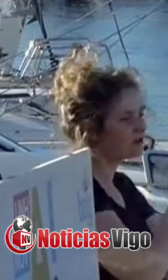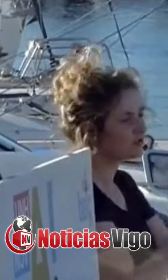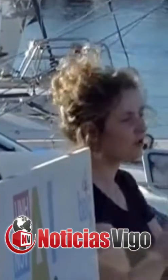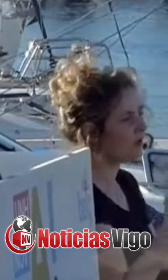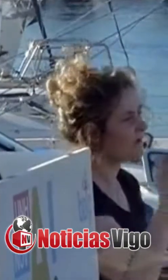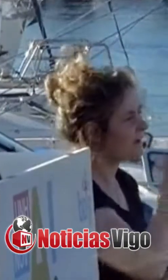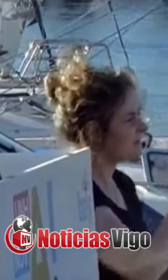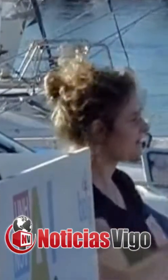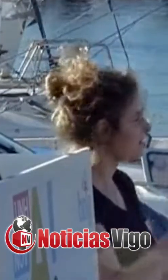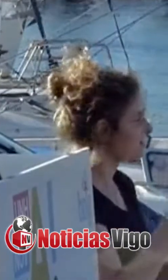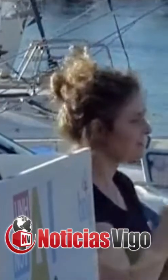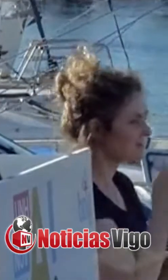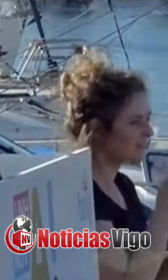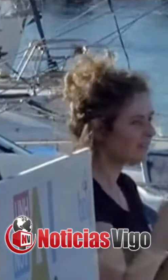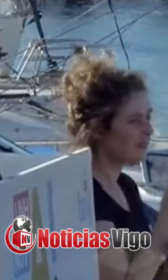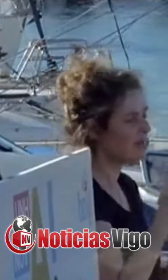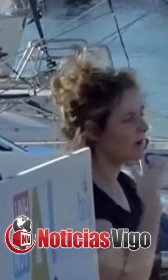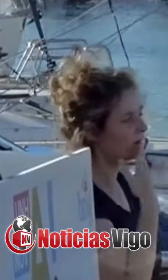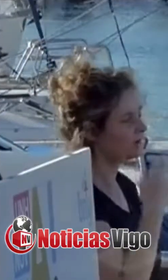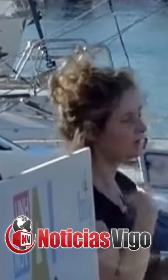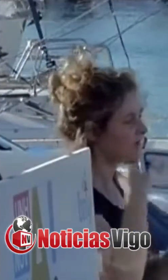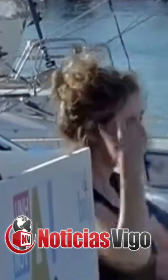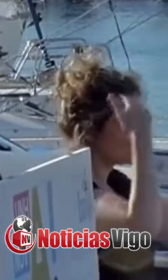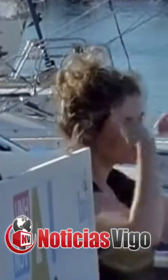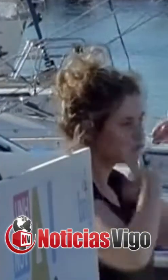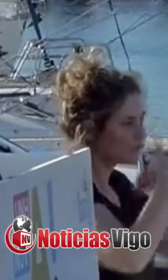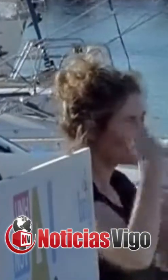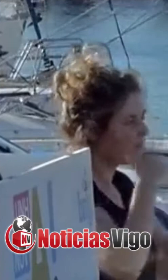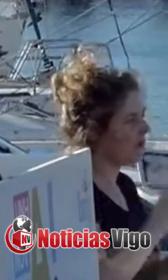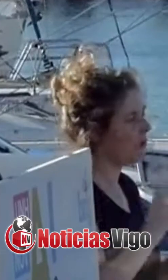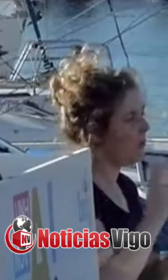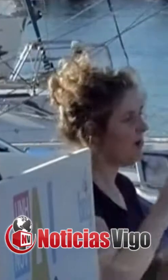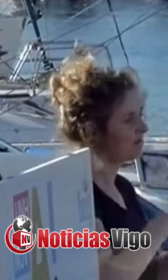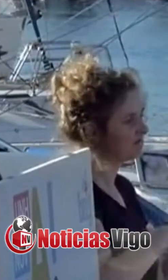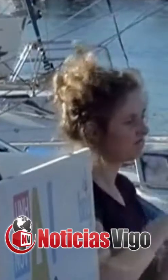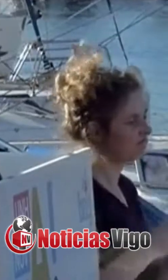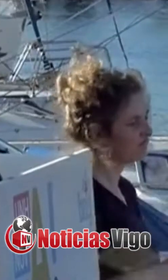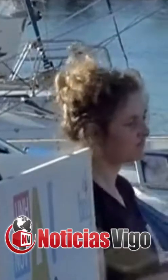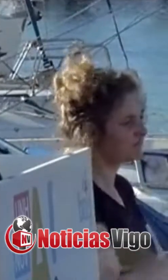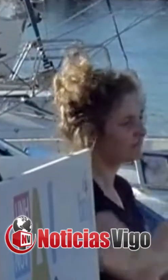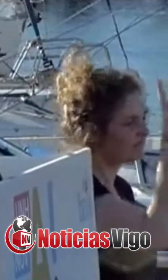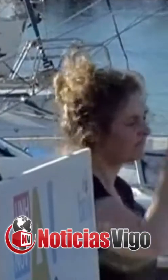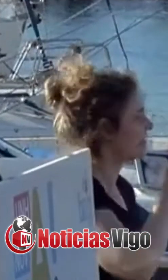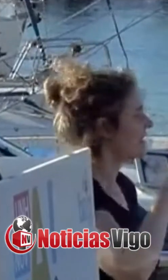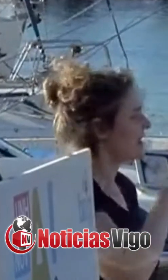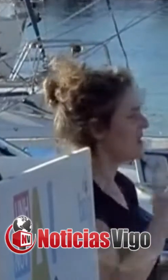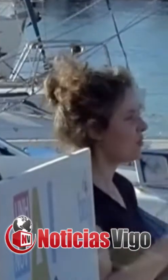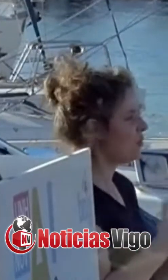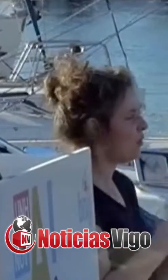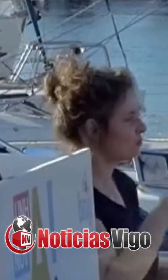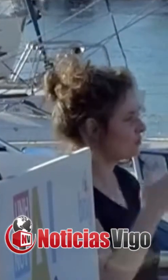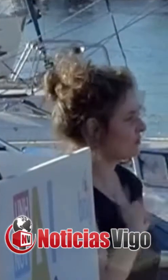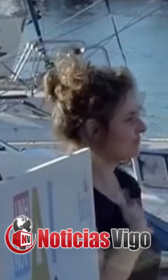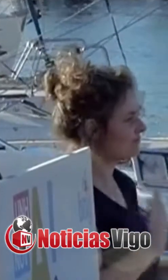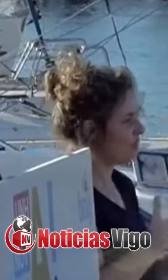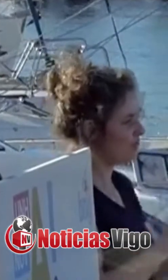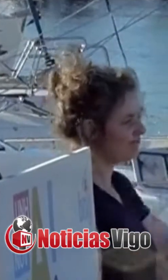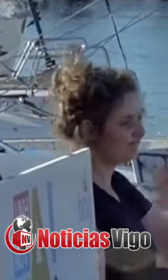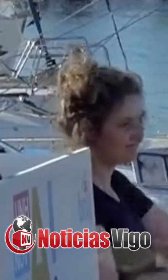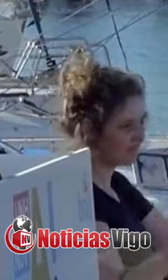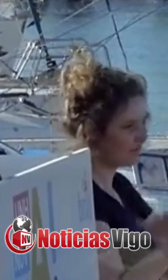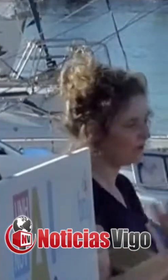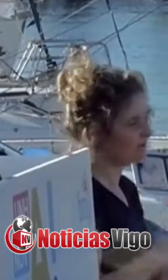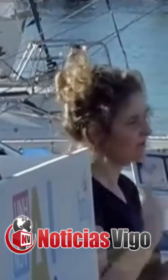que as traballadoras, coa suor do seu traballo, levantaron a industria desta cidade e a convertiron no motor industrial deste